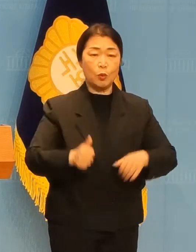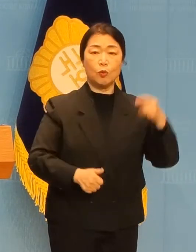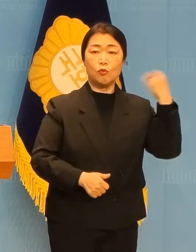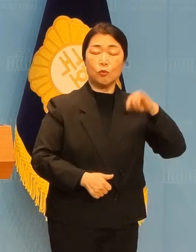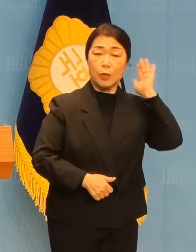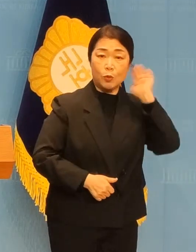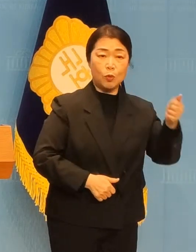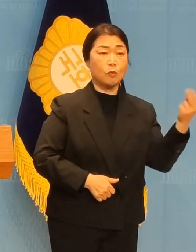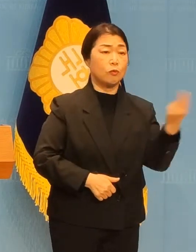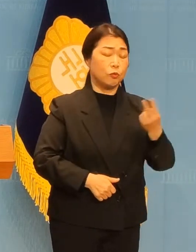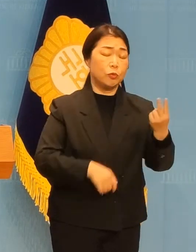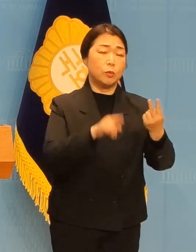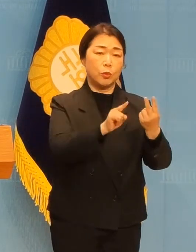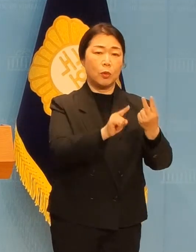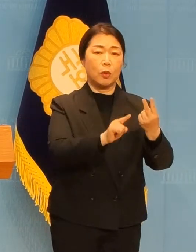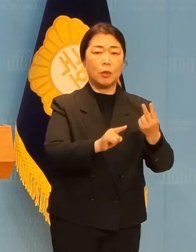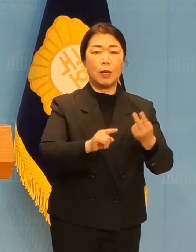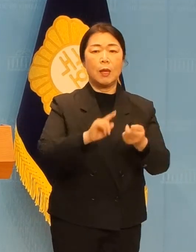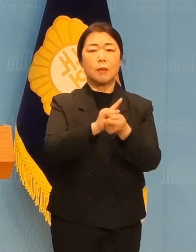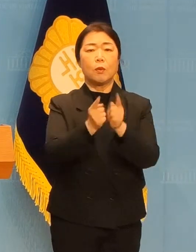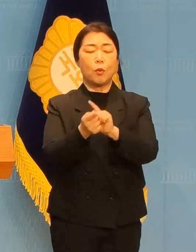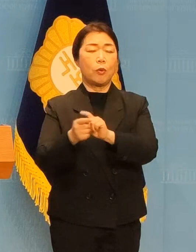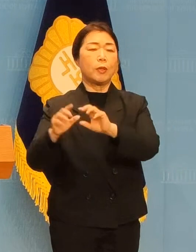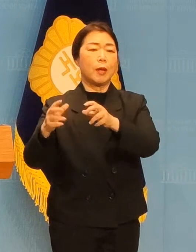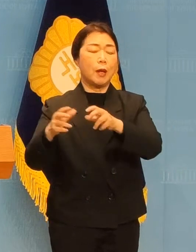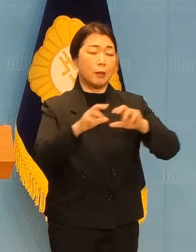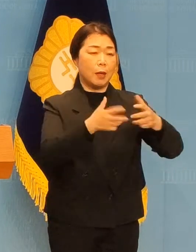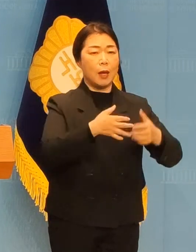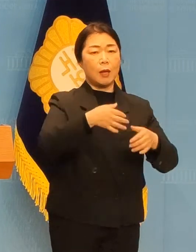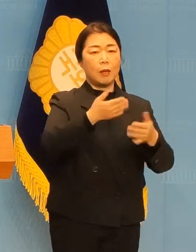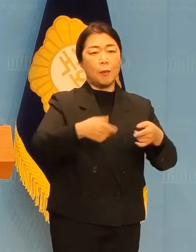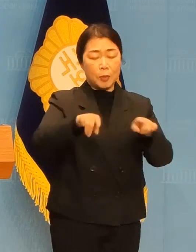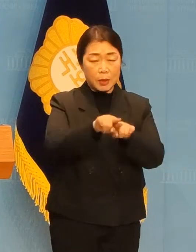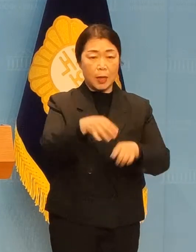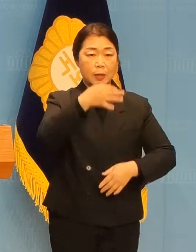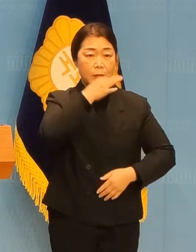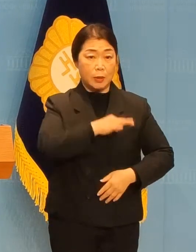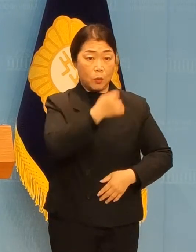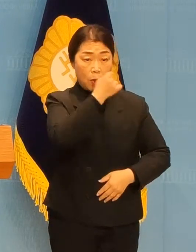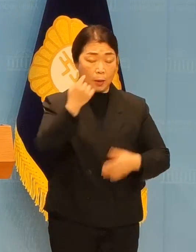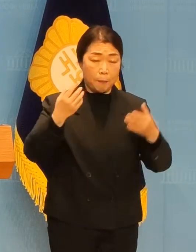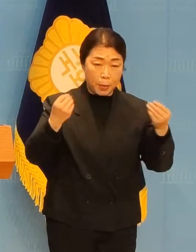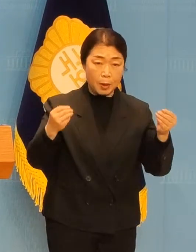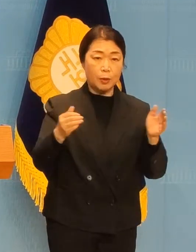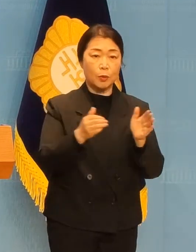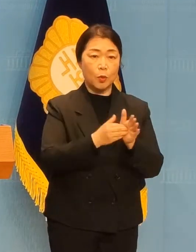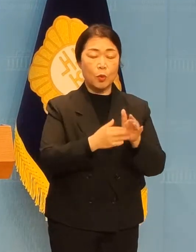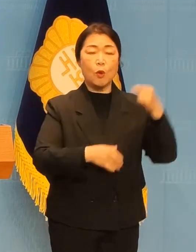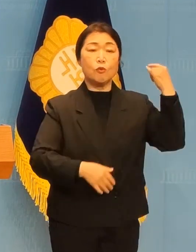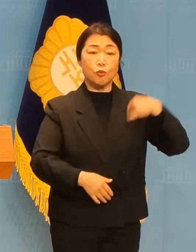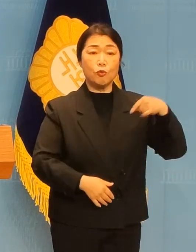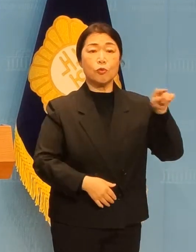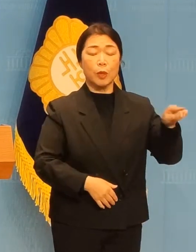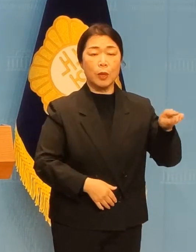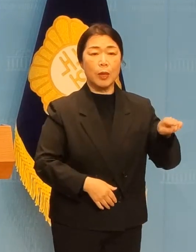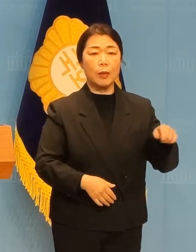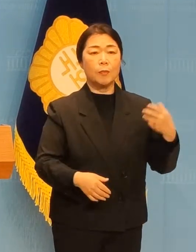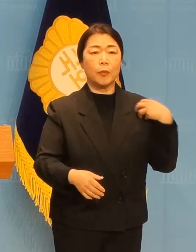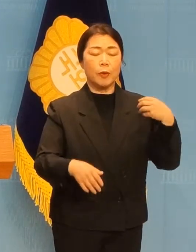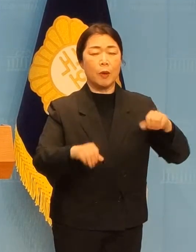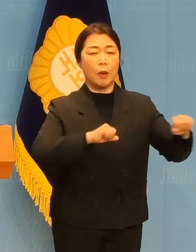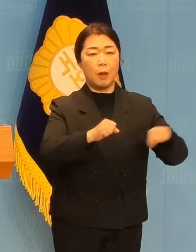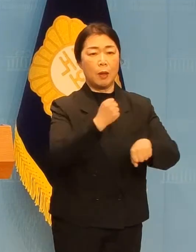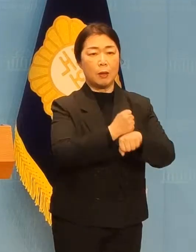안정이 양국의 공동 이익이라는 점을 재확인했고, 이를 위한 중국의 건설적 역할